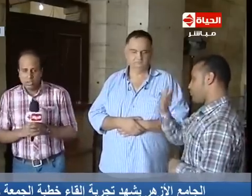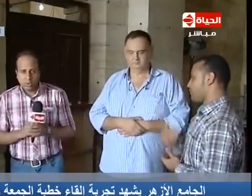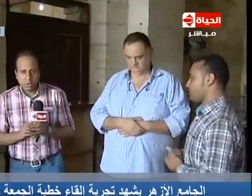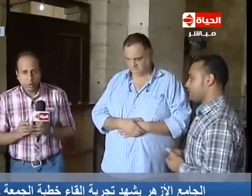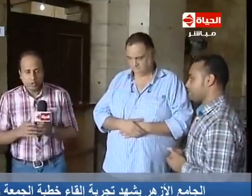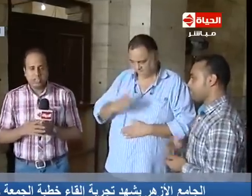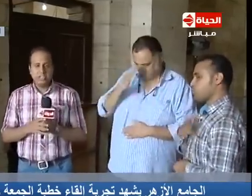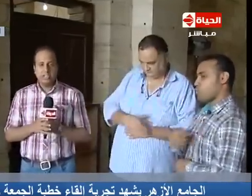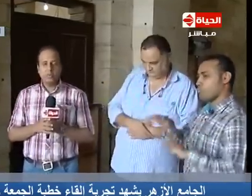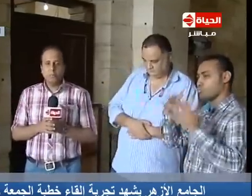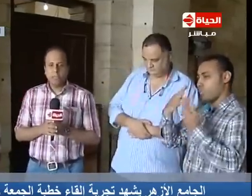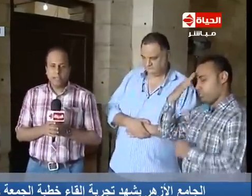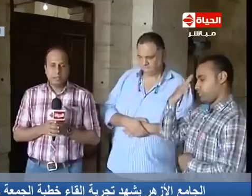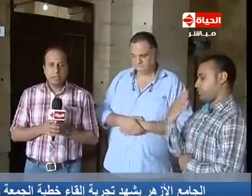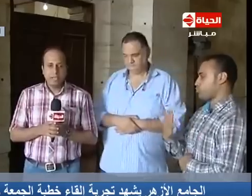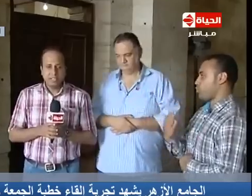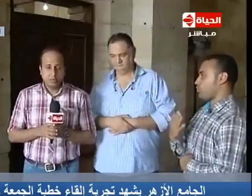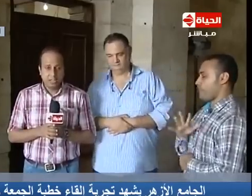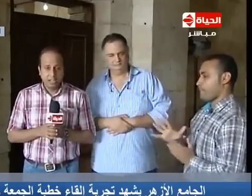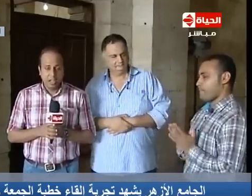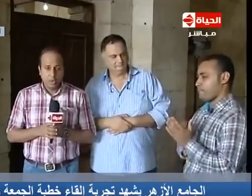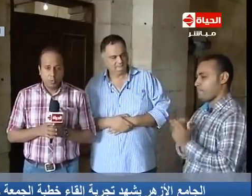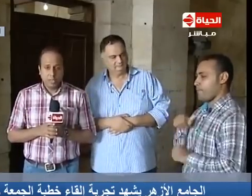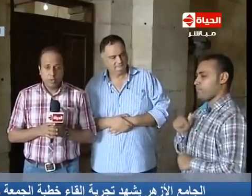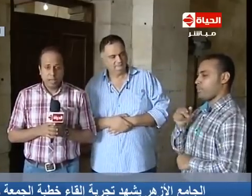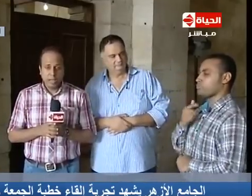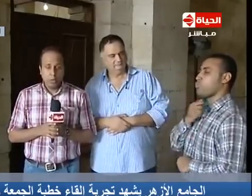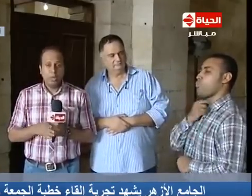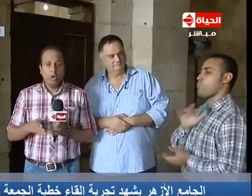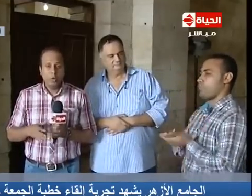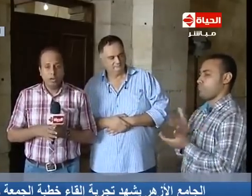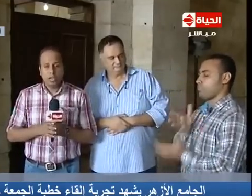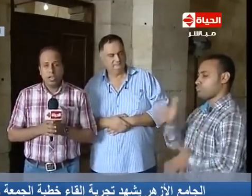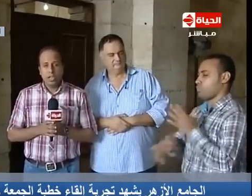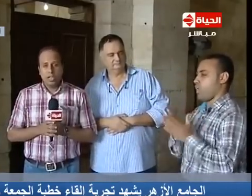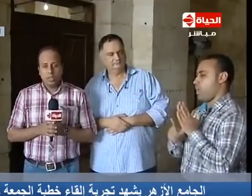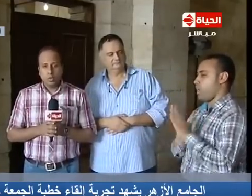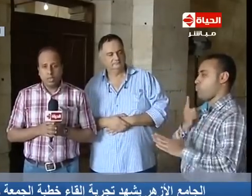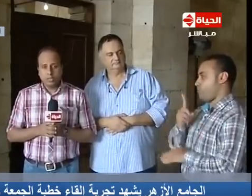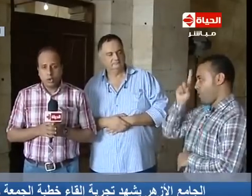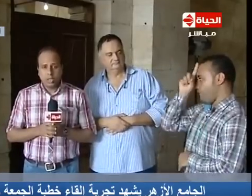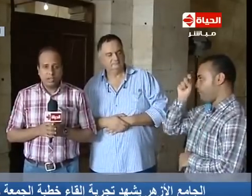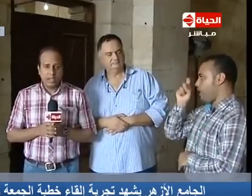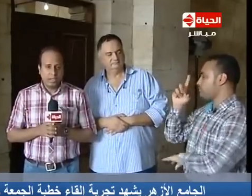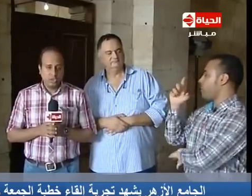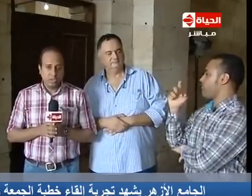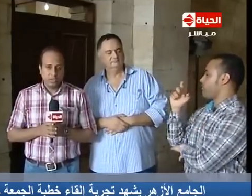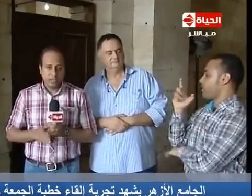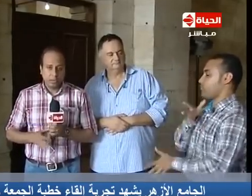شكرا لكم مشاهدينا، ويمكن كما تابعنا سويا خطبة الجمعة اليوم ولأول مرة يعني بتقدم بلغة الإشارة في أحد أروقة